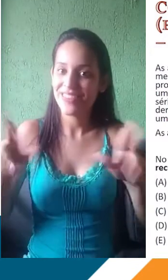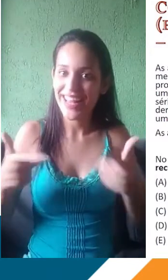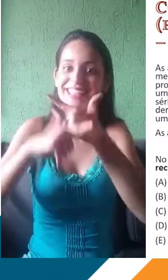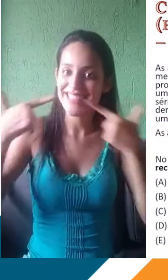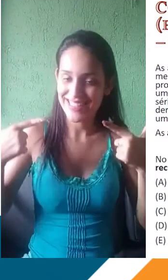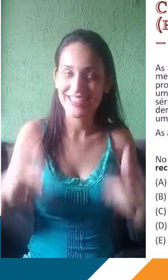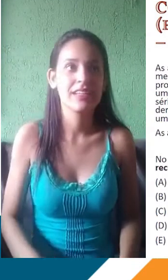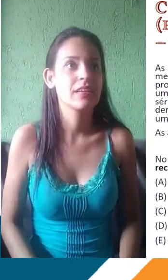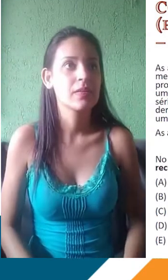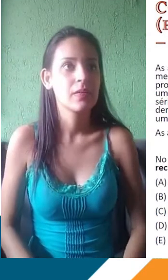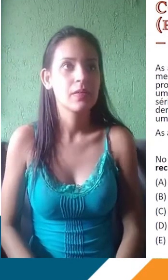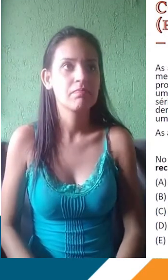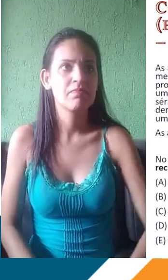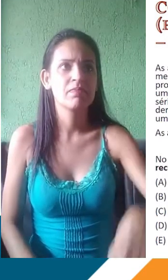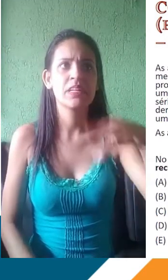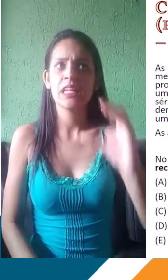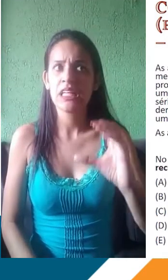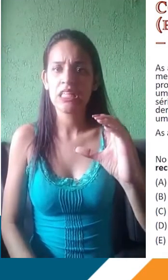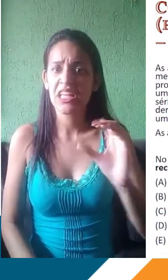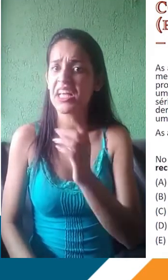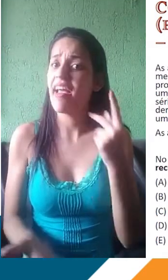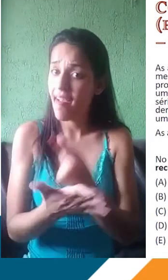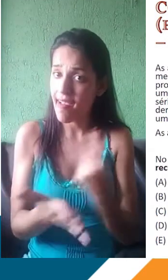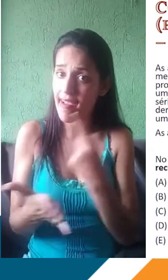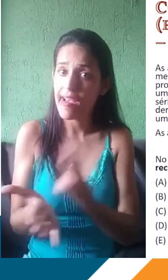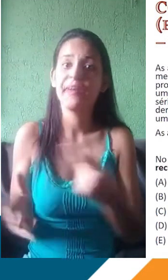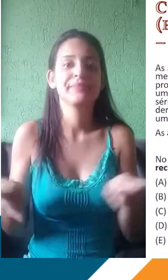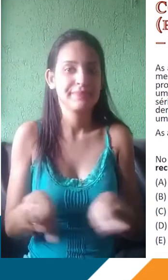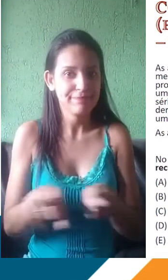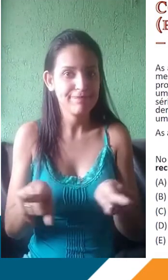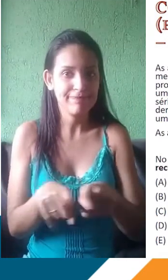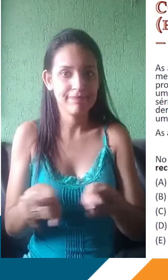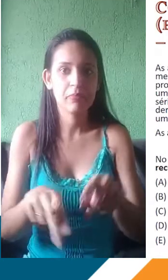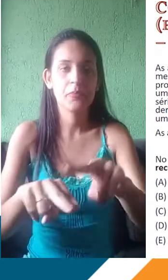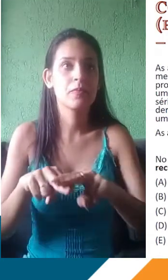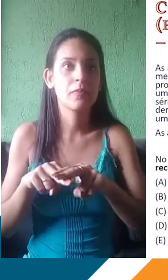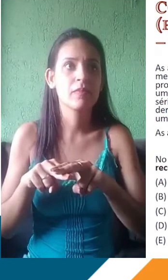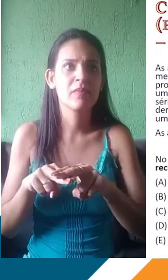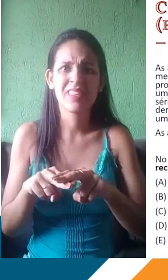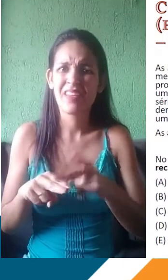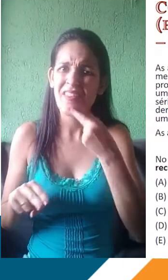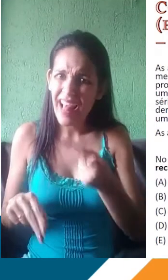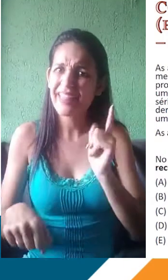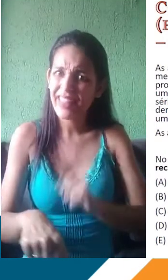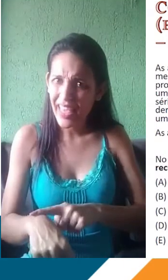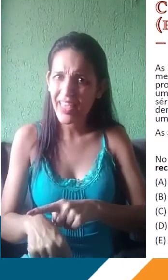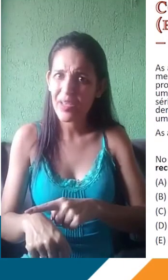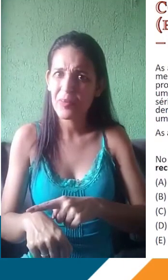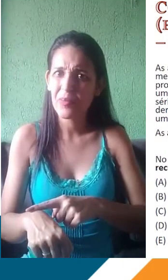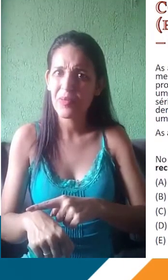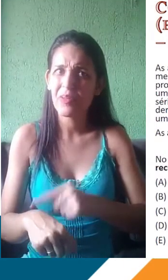último parágrafo. Assim como a letra C também podemos desconsiderar, pois sequência temporal é um caso de